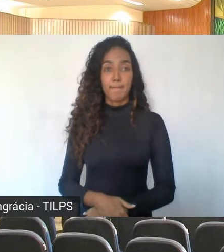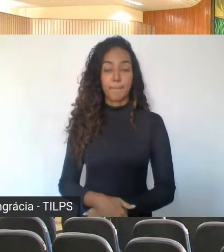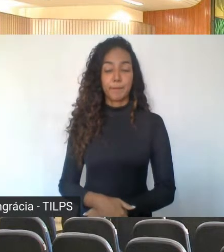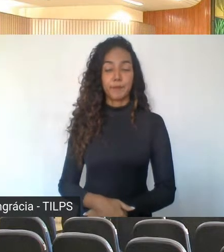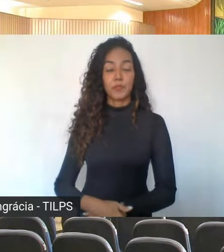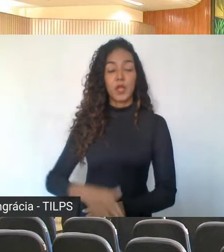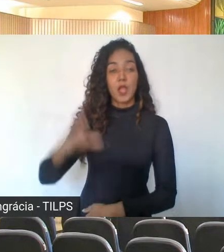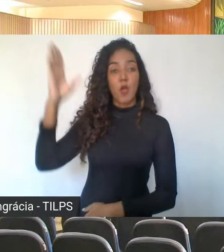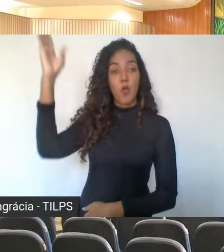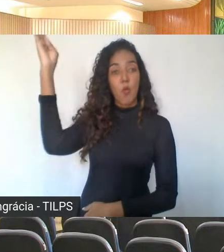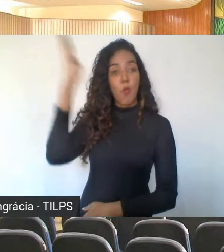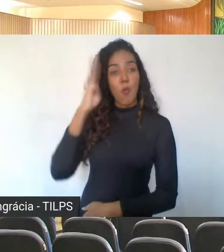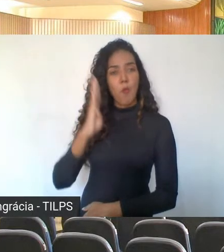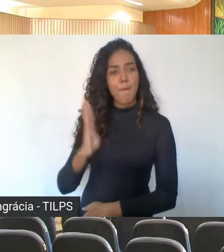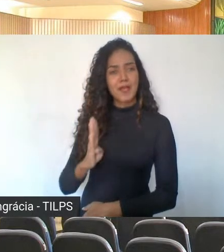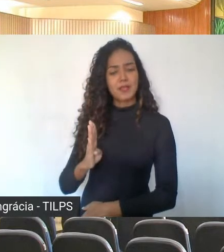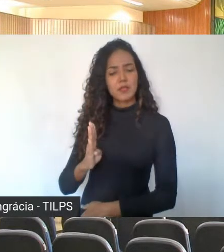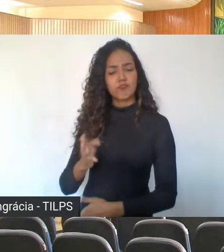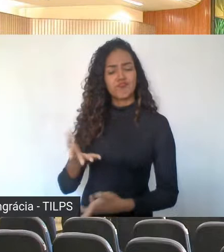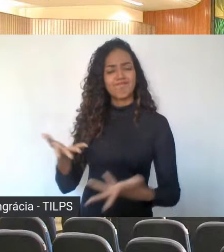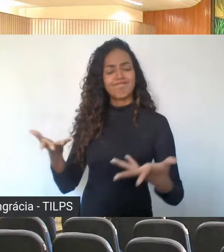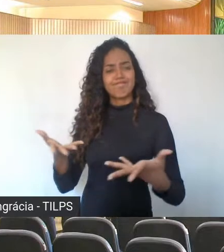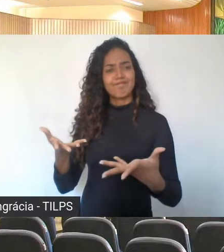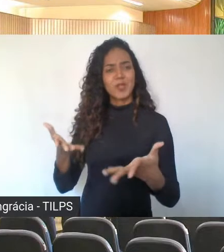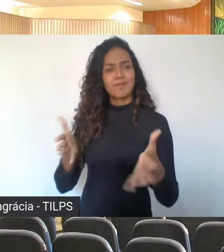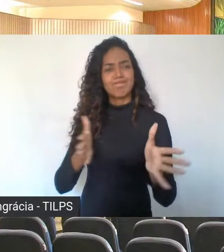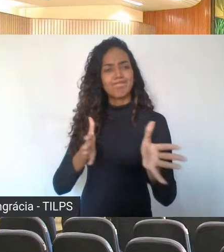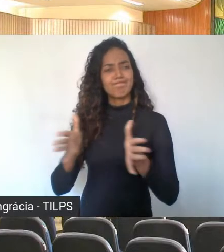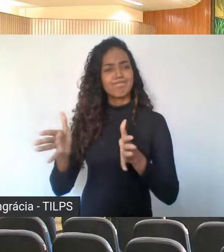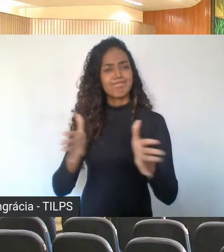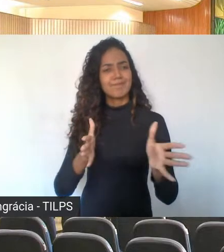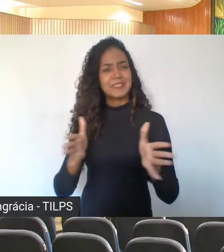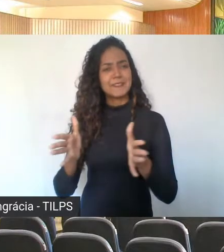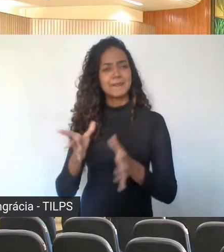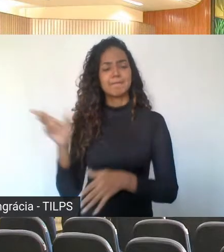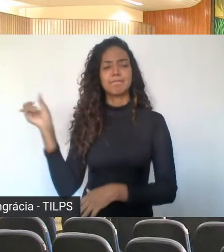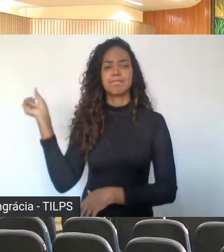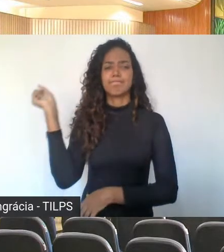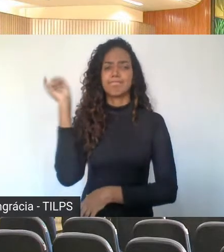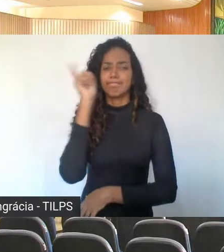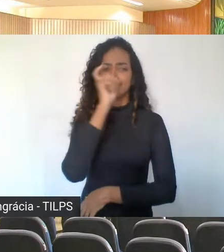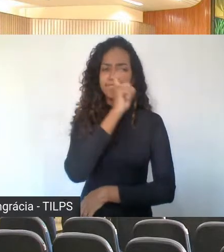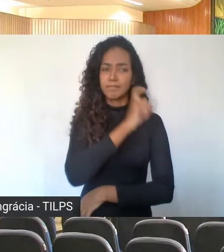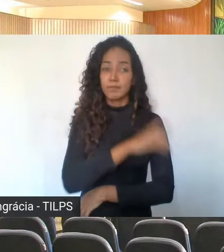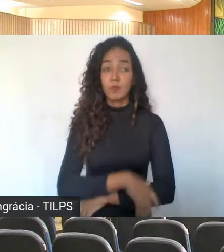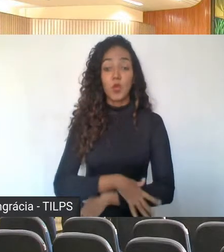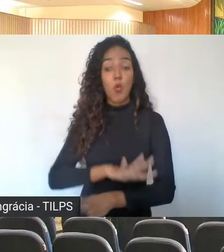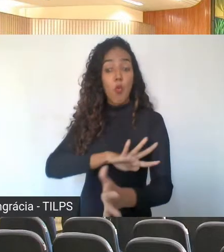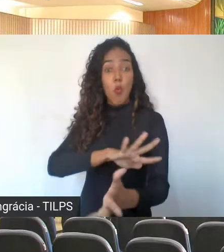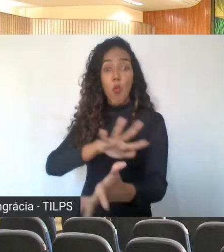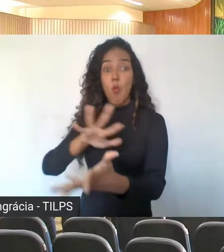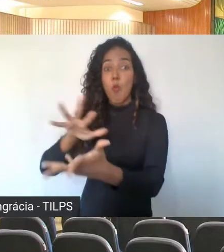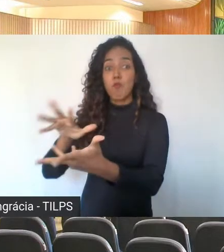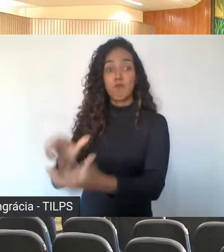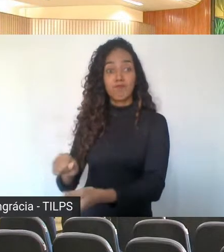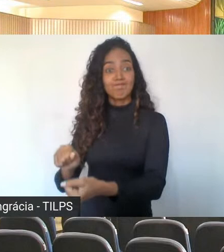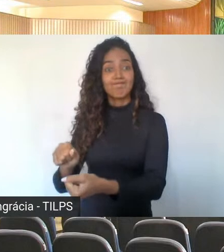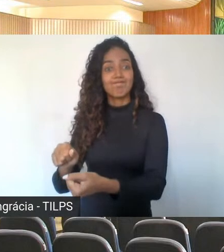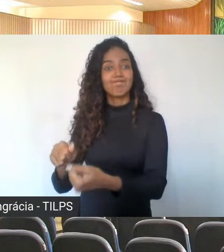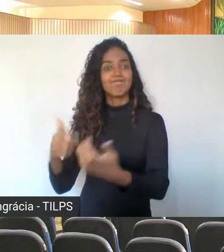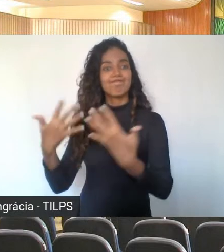um momento muito difícil. O mundo atravessa um momento muito difícil. É um momento em que